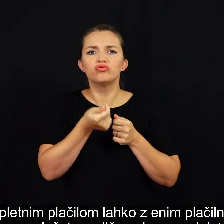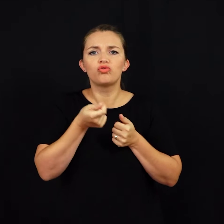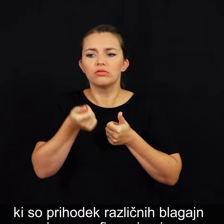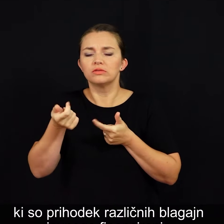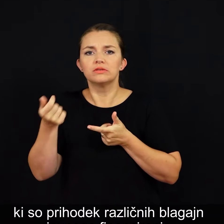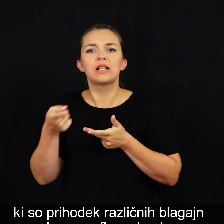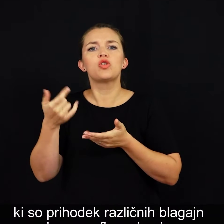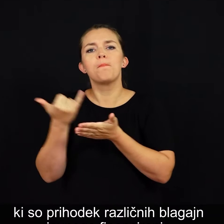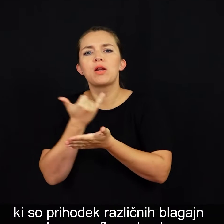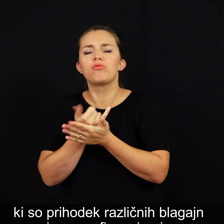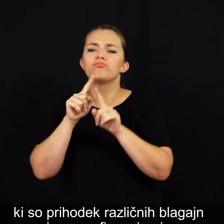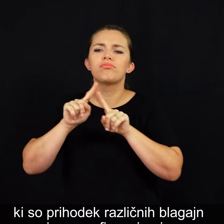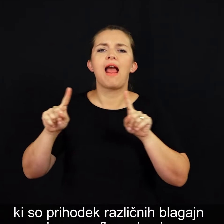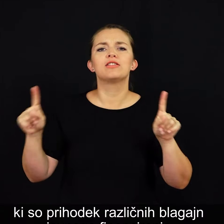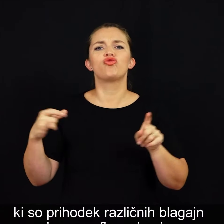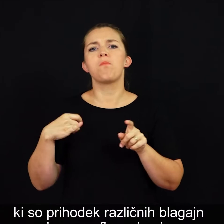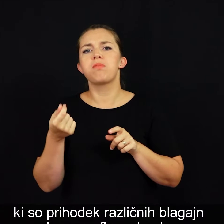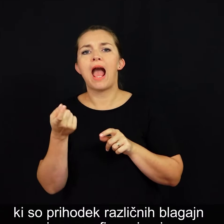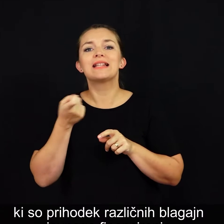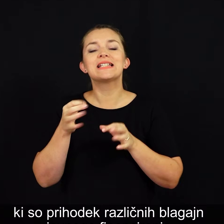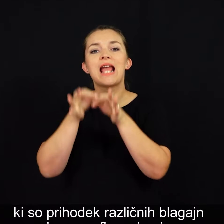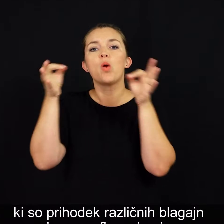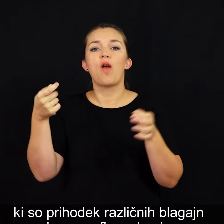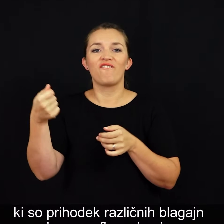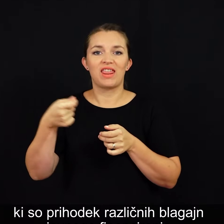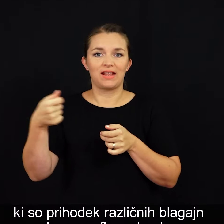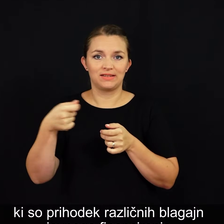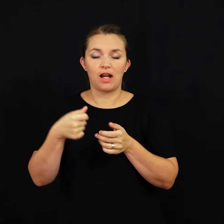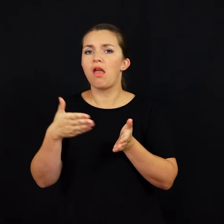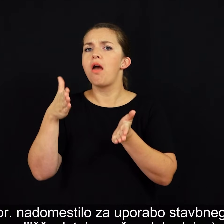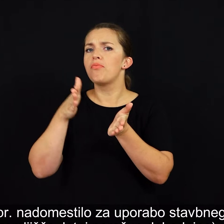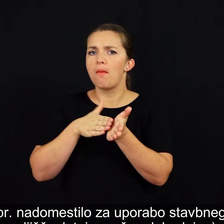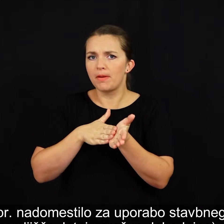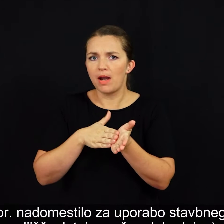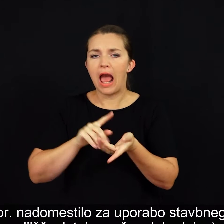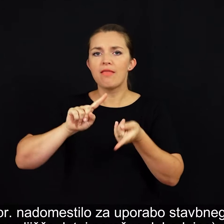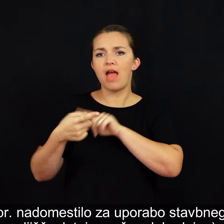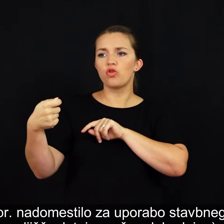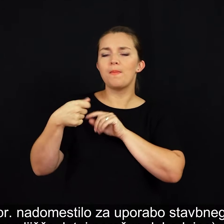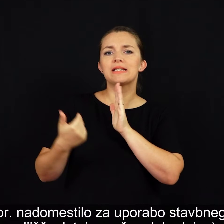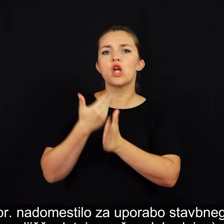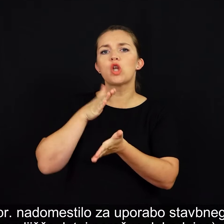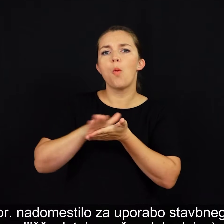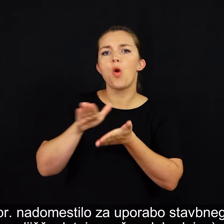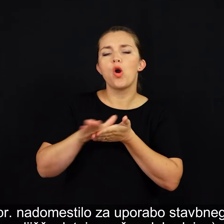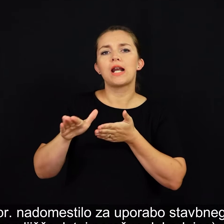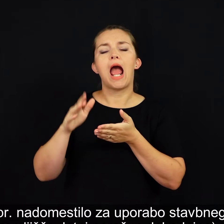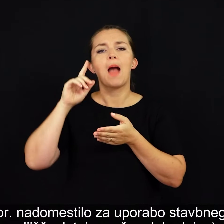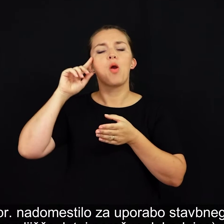ki so prihodek različnih blagajn javnega financiranja, na primer nadomestilo za uporabo stavbnega